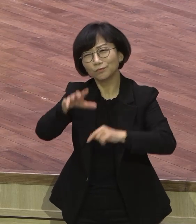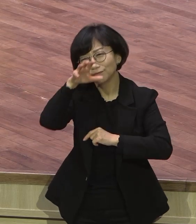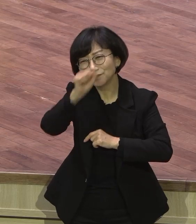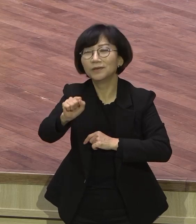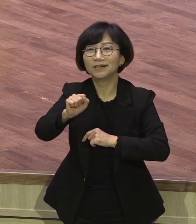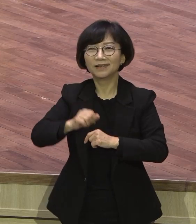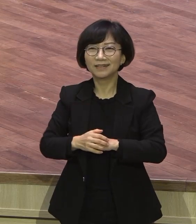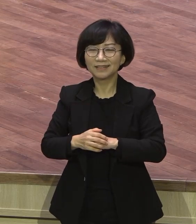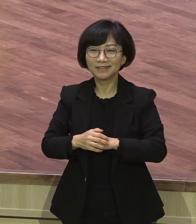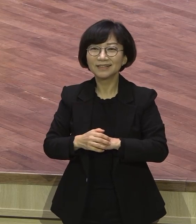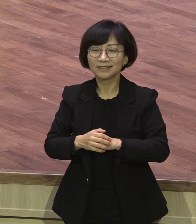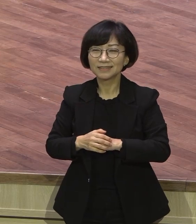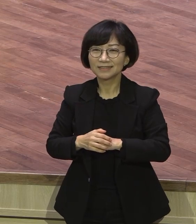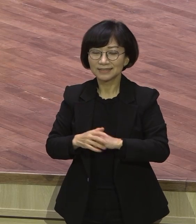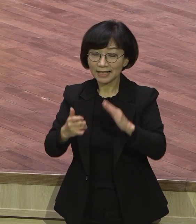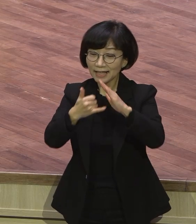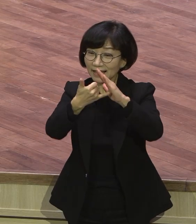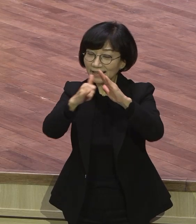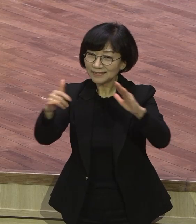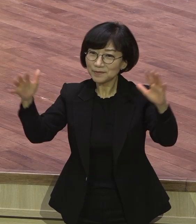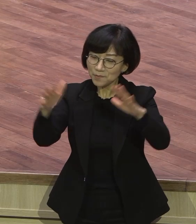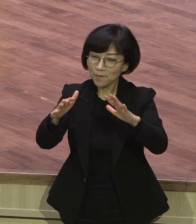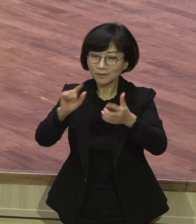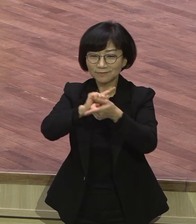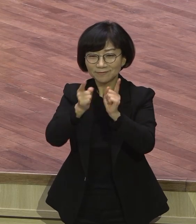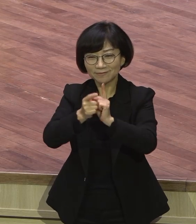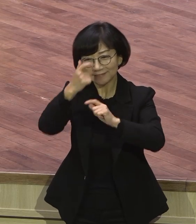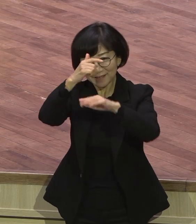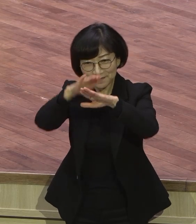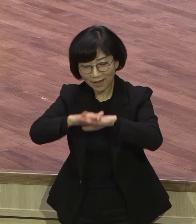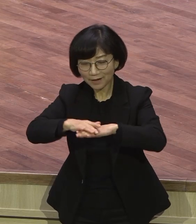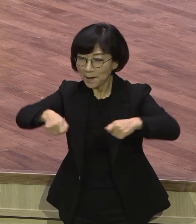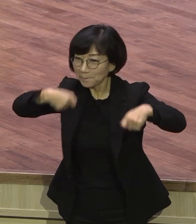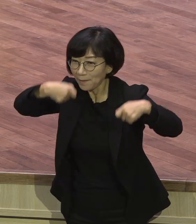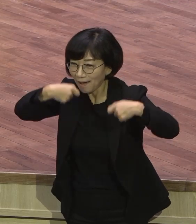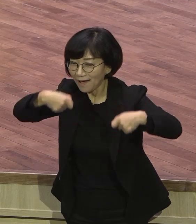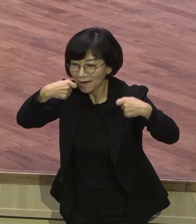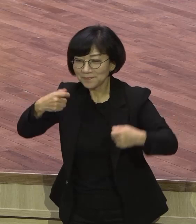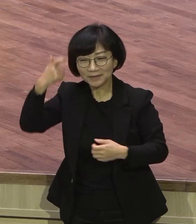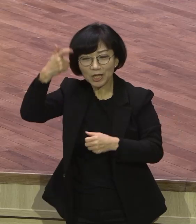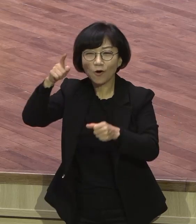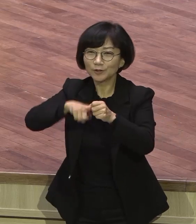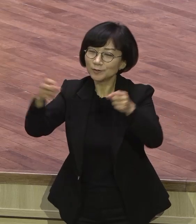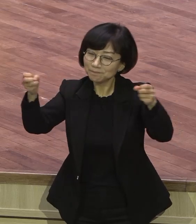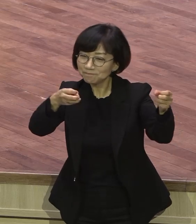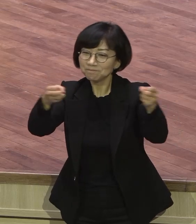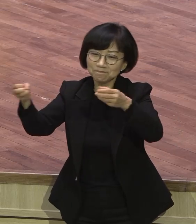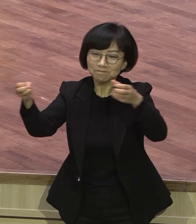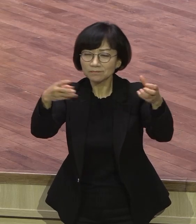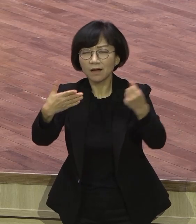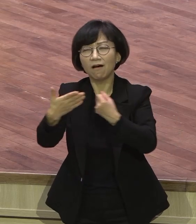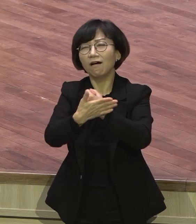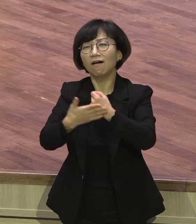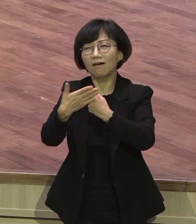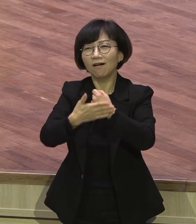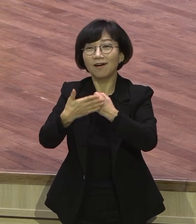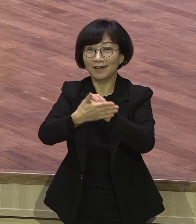가족끼리 서로 예배하고 같이 식사하고 서로 포럼하고 대화하고 얼마나 은혜로운 시간이